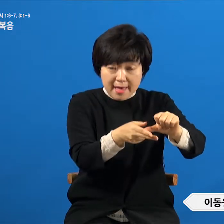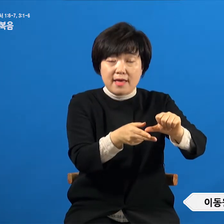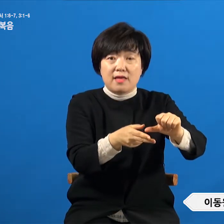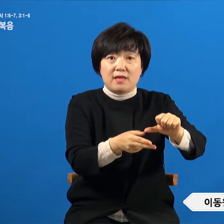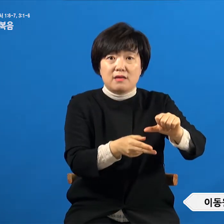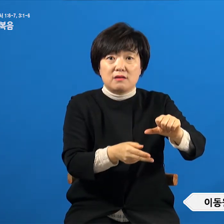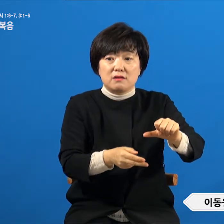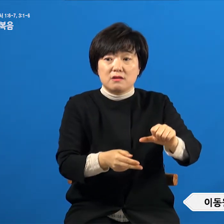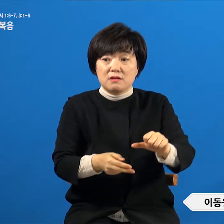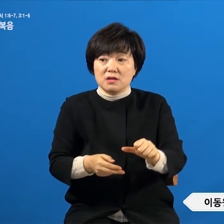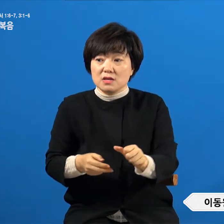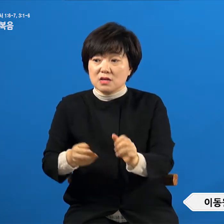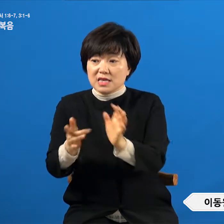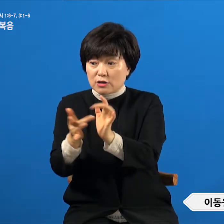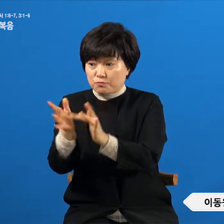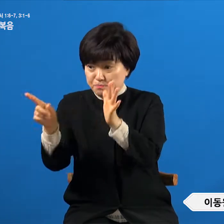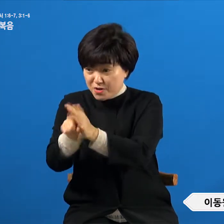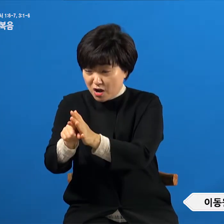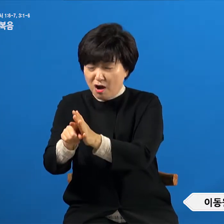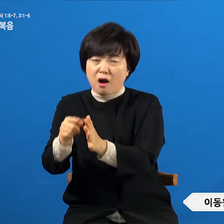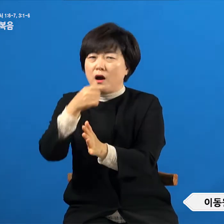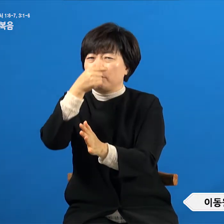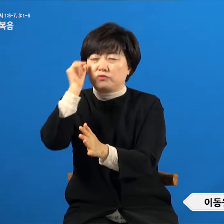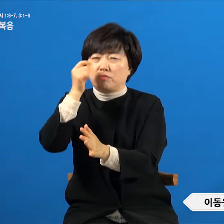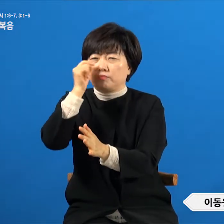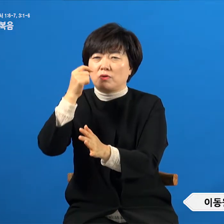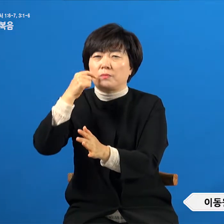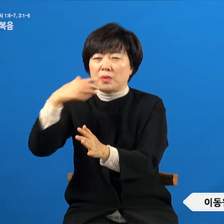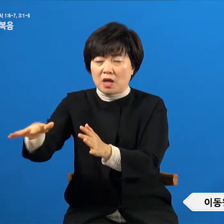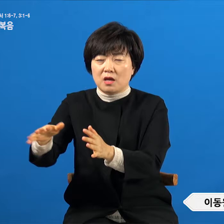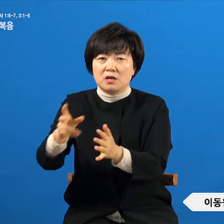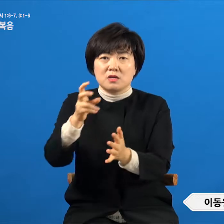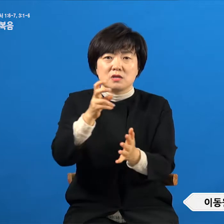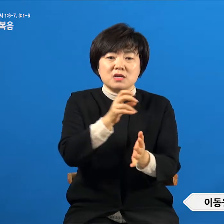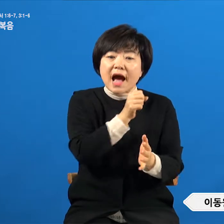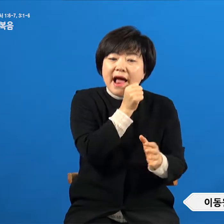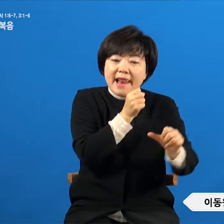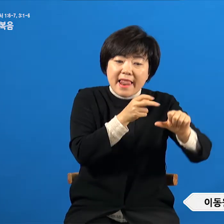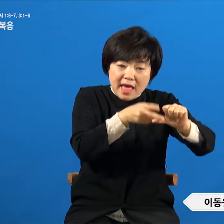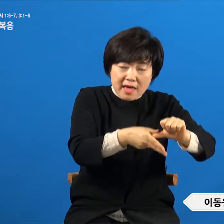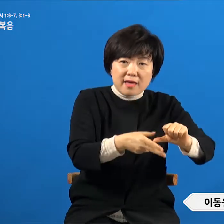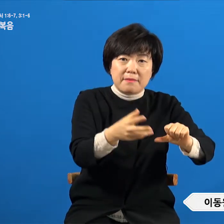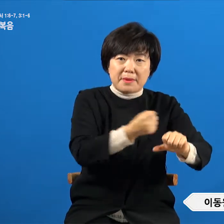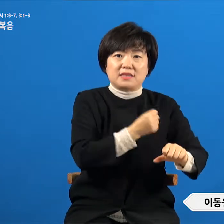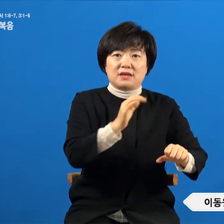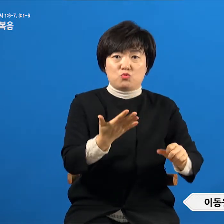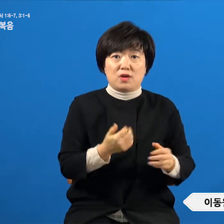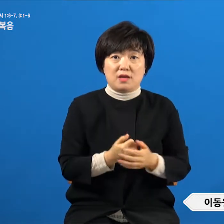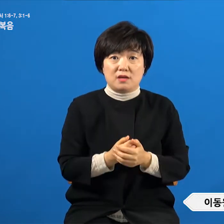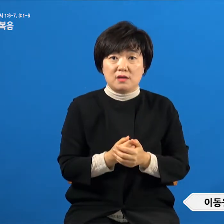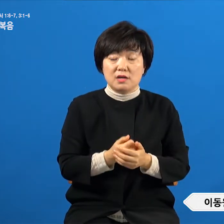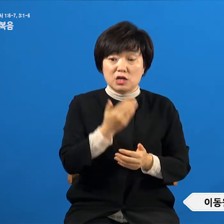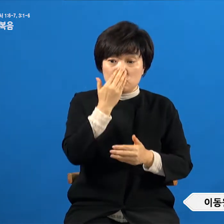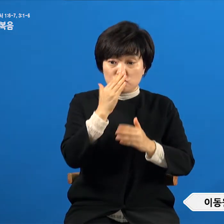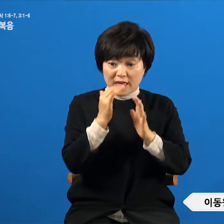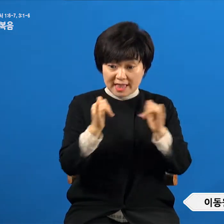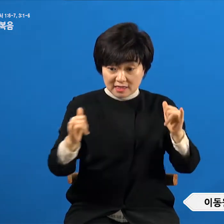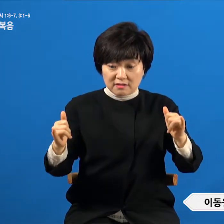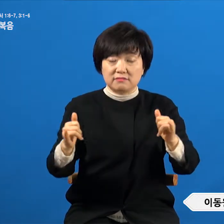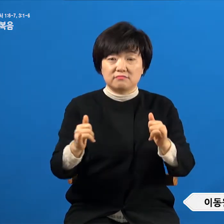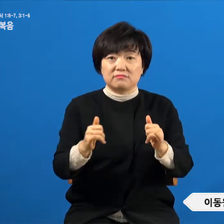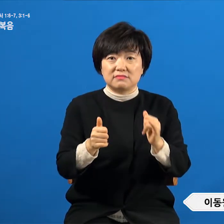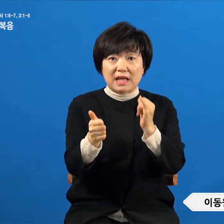할례를 받아야 유대인 남자들은 하나님의 백성으로 간주되었고, 또 그들과 결혼하는 여성들도 하나님의